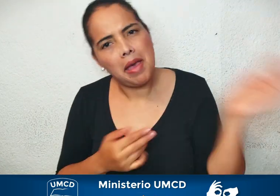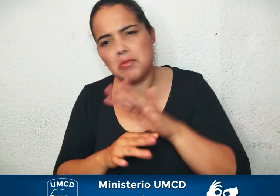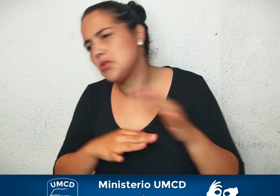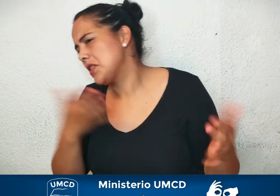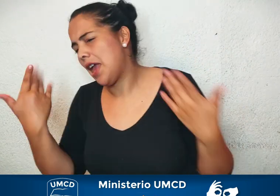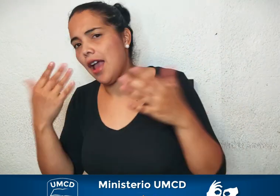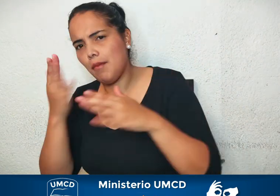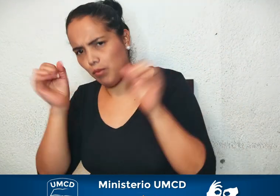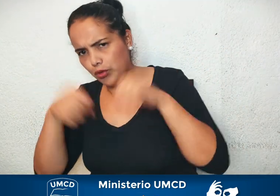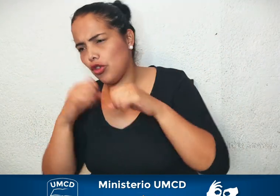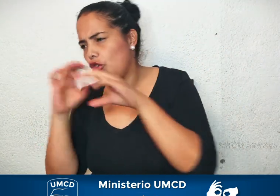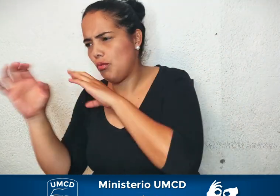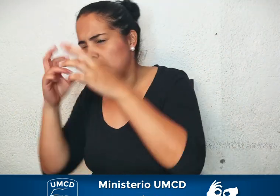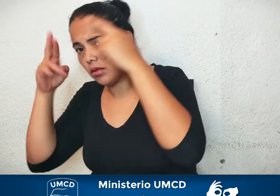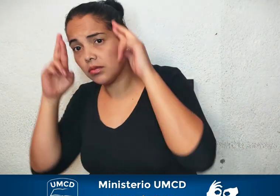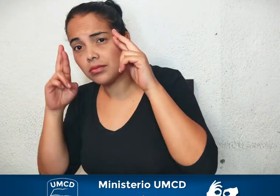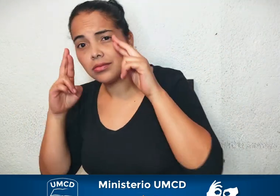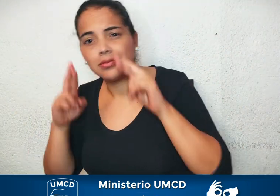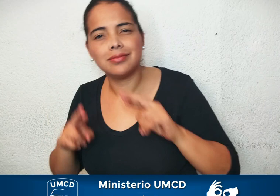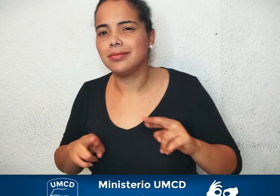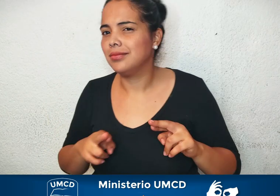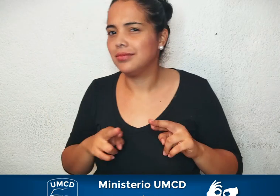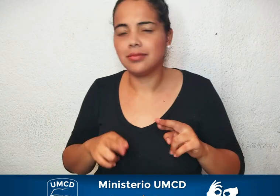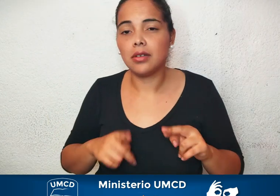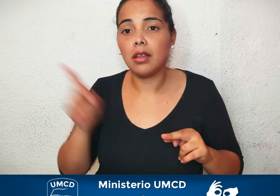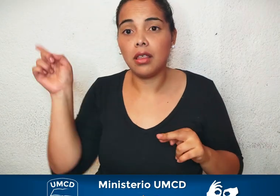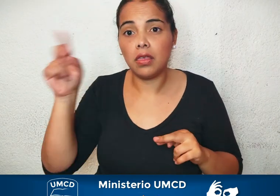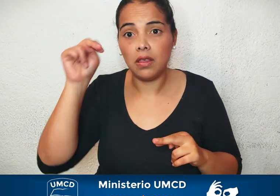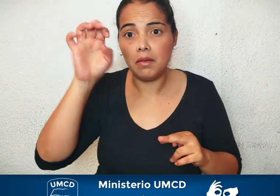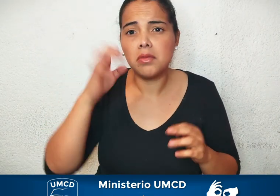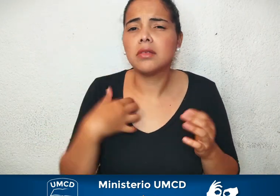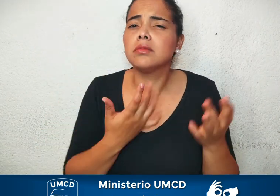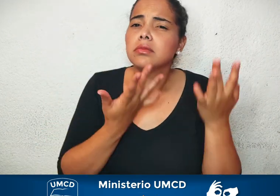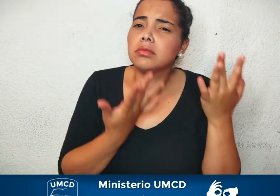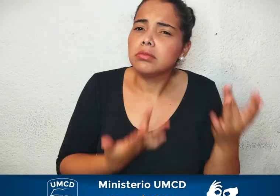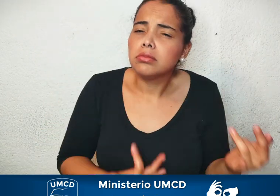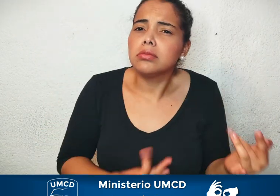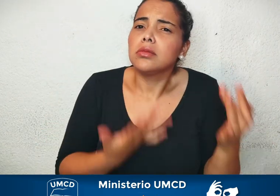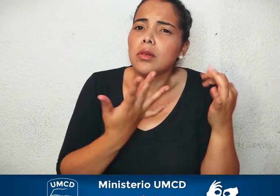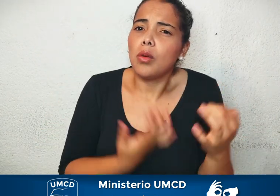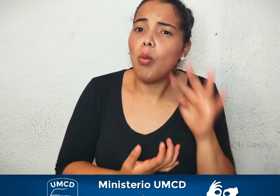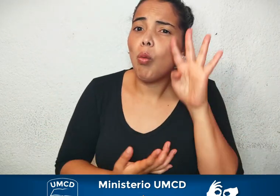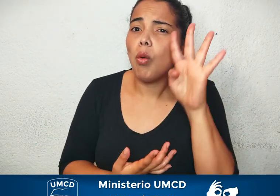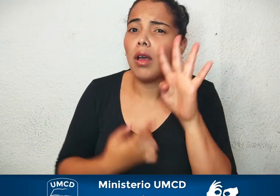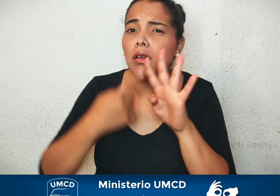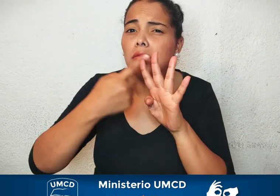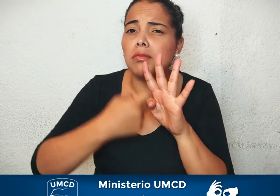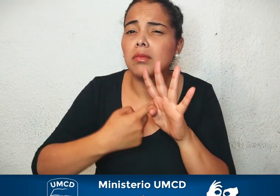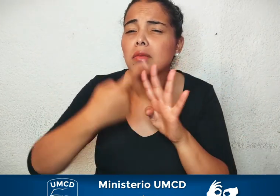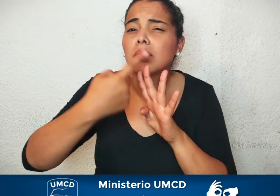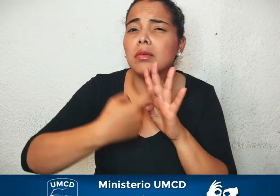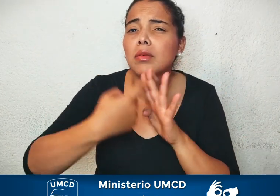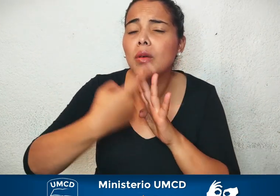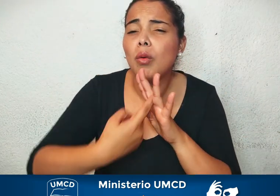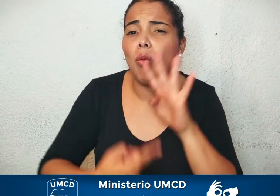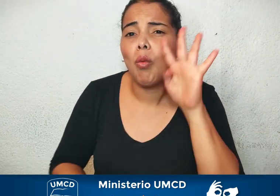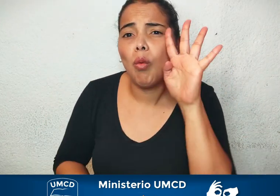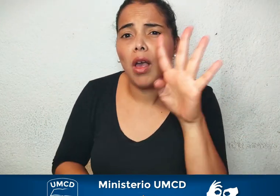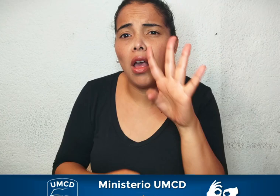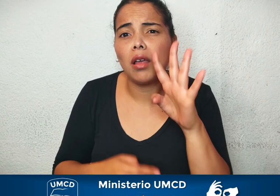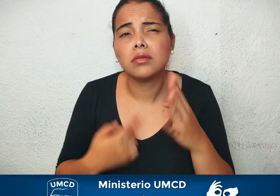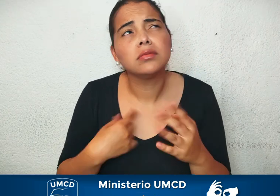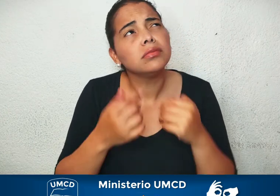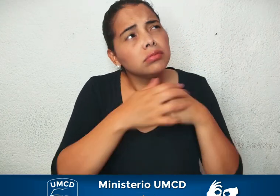y hablemos con el rey para que eso suceda. Pero en el caso de Nehemías, él esperó